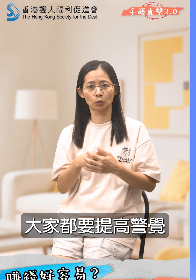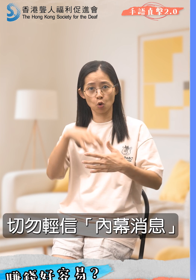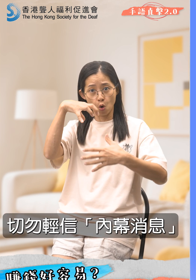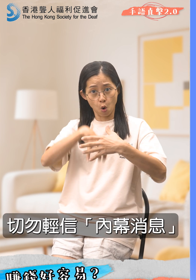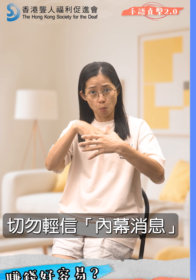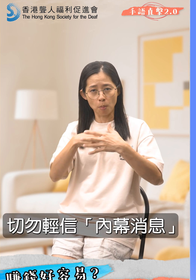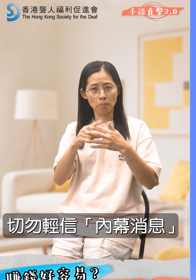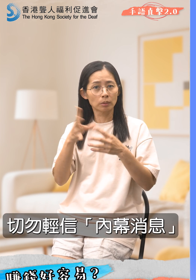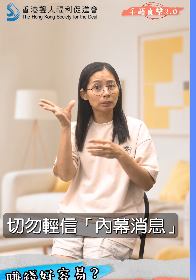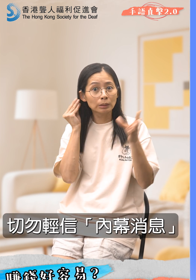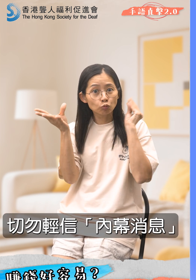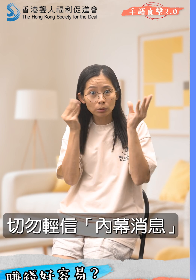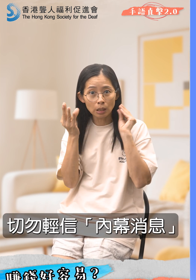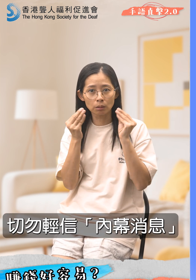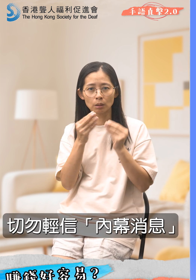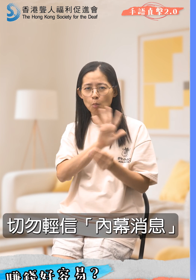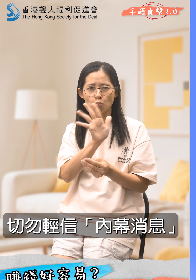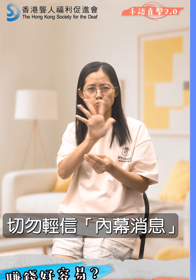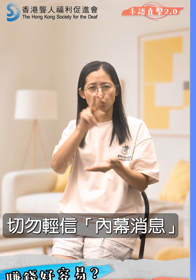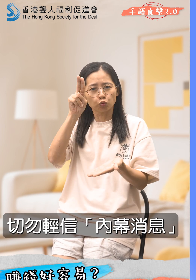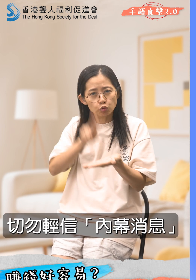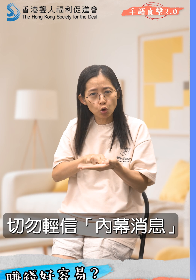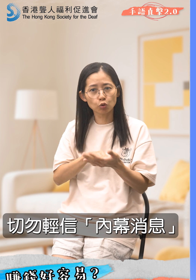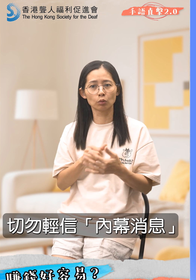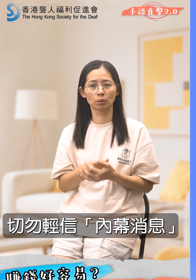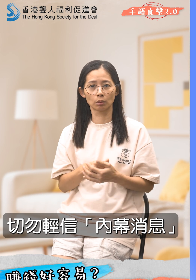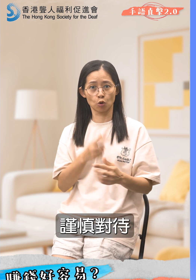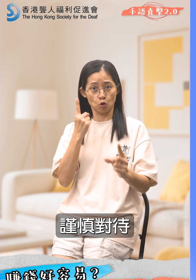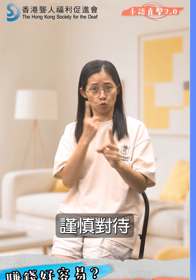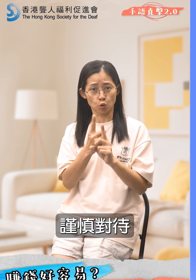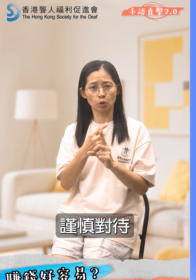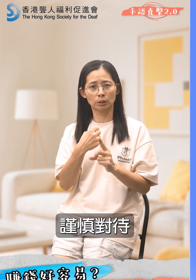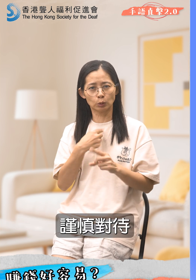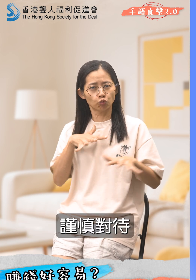切勿輕信內幕消息，謹慎對待。